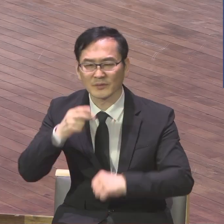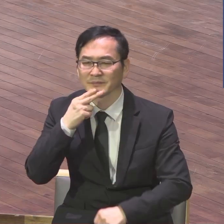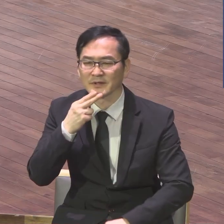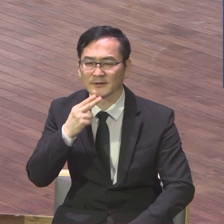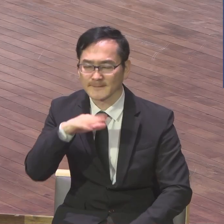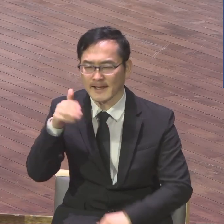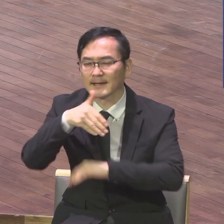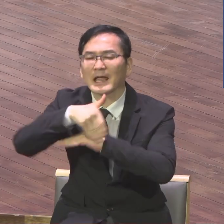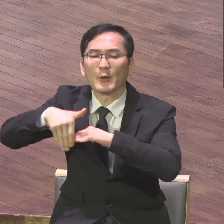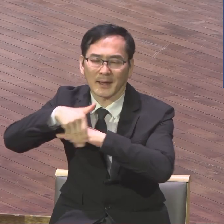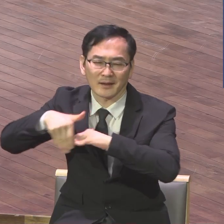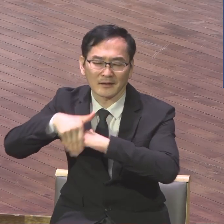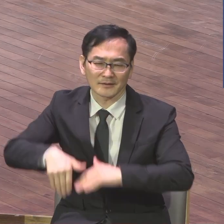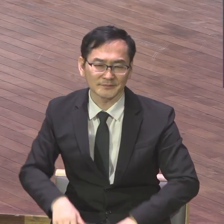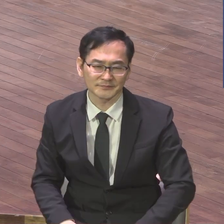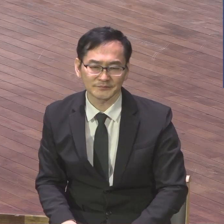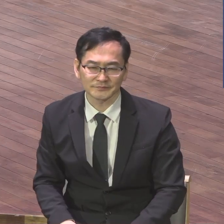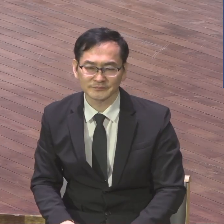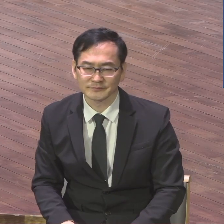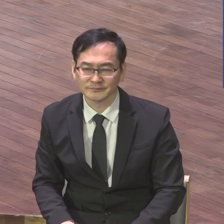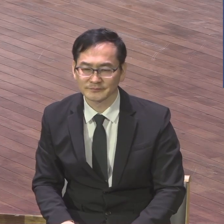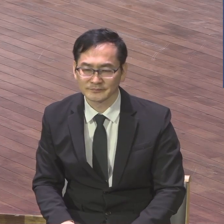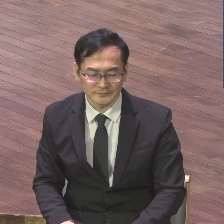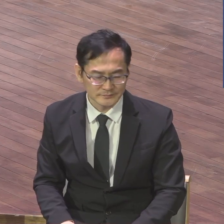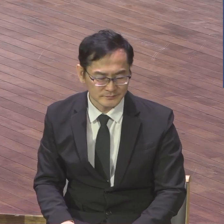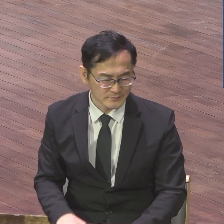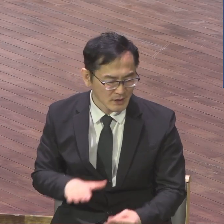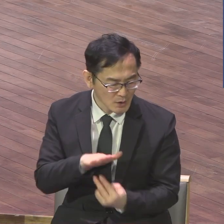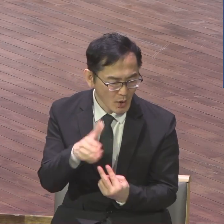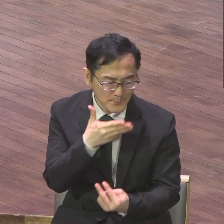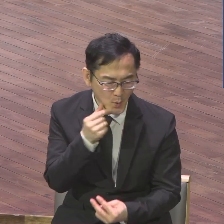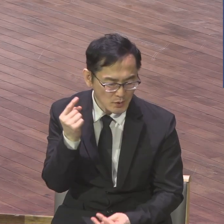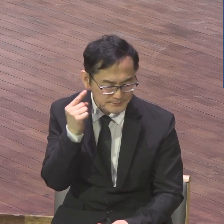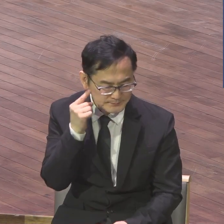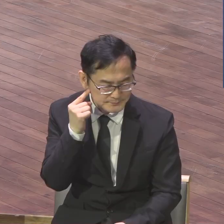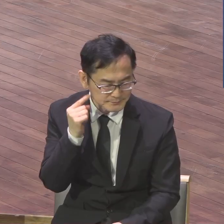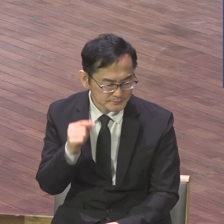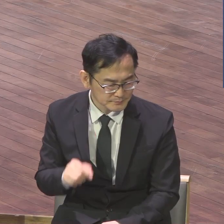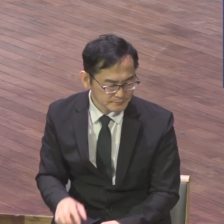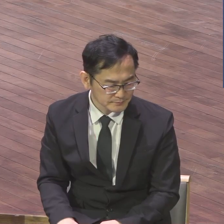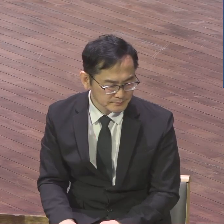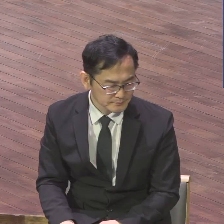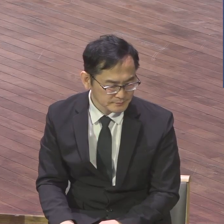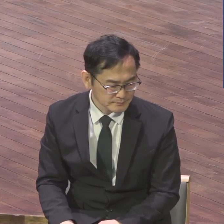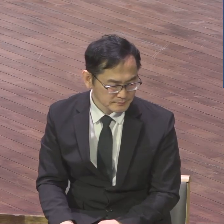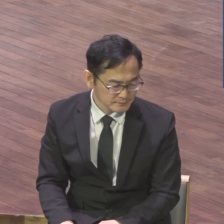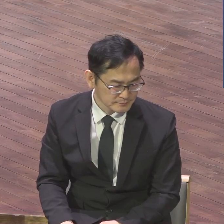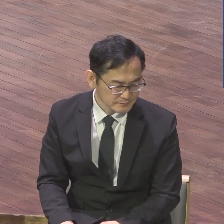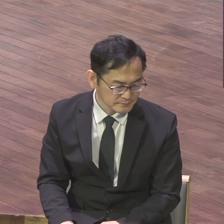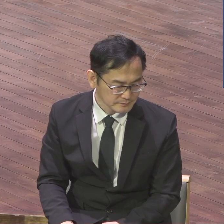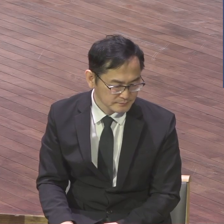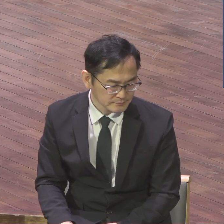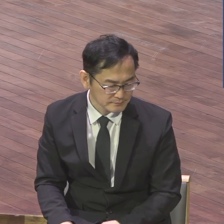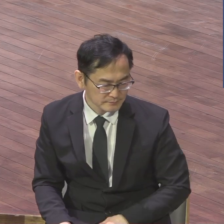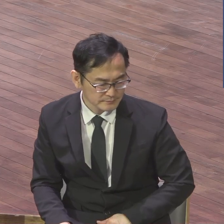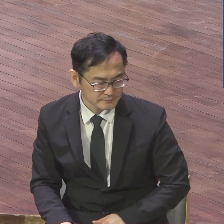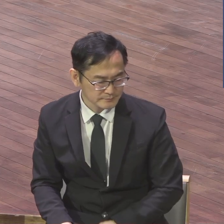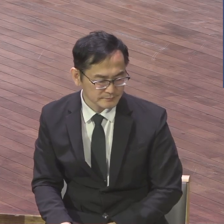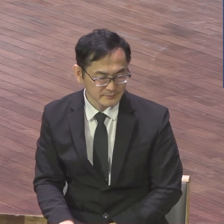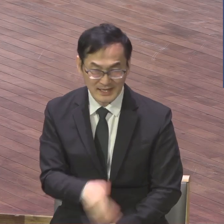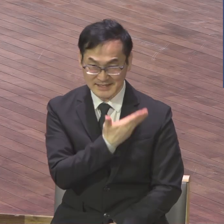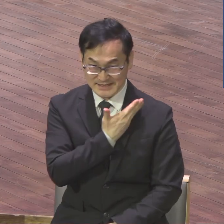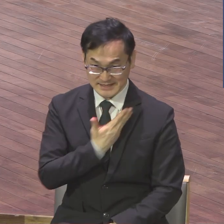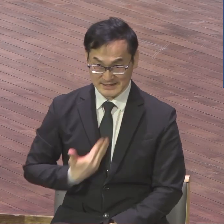실제로 요한복음 20장 19절 21절에 사망 권세를 깨뜨리시고 부활하신 예수님께서